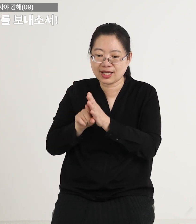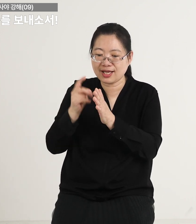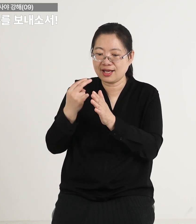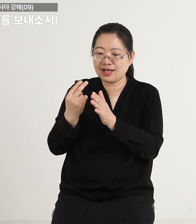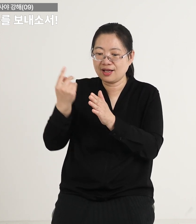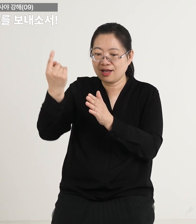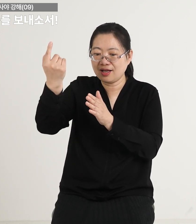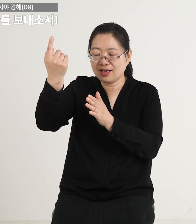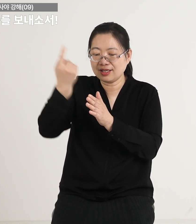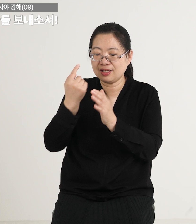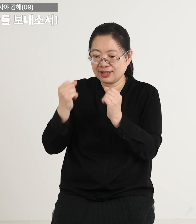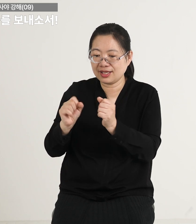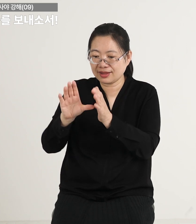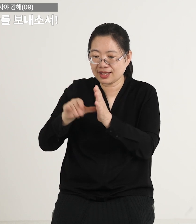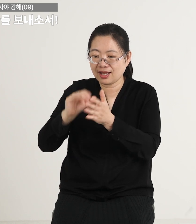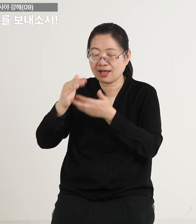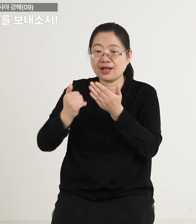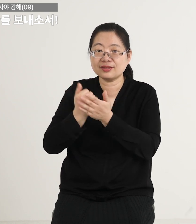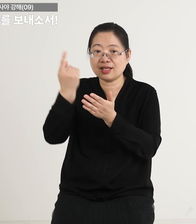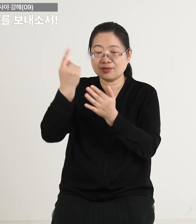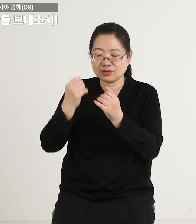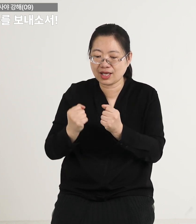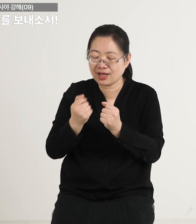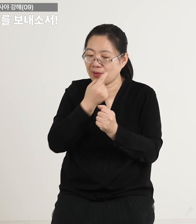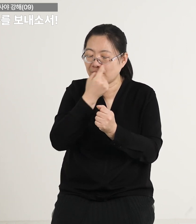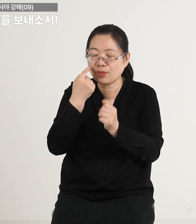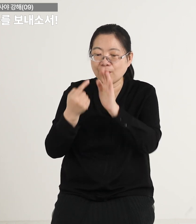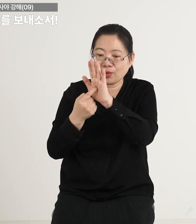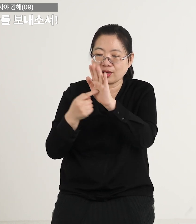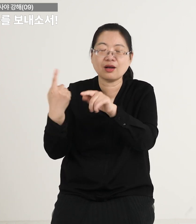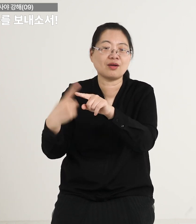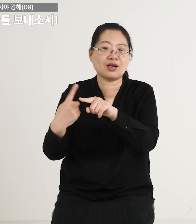임재하실 때 하나님의 임재의 표징이에요.